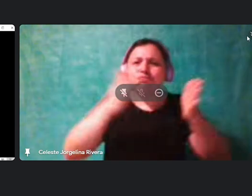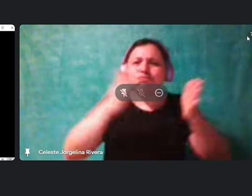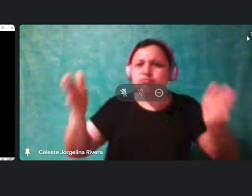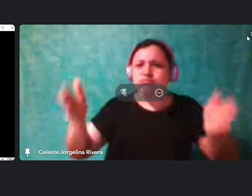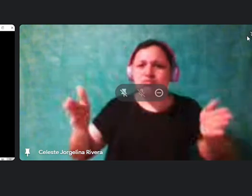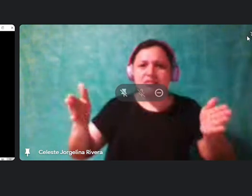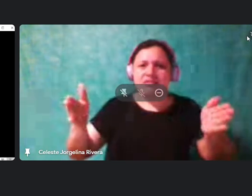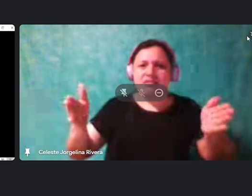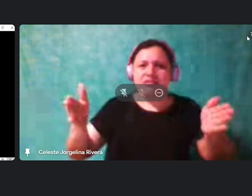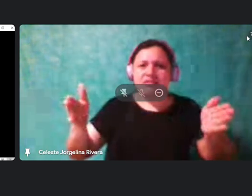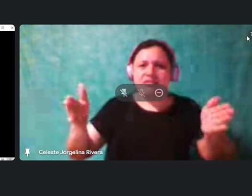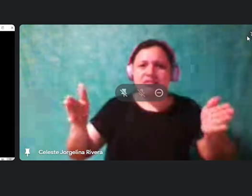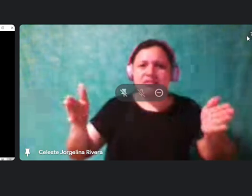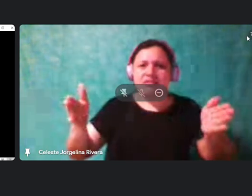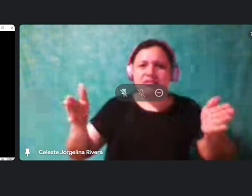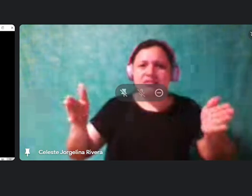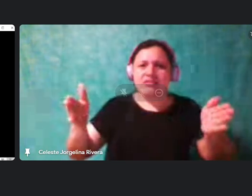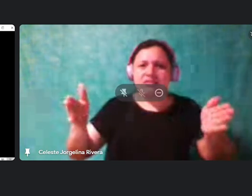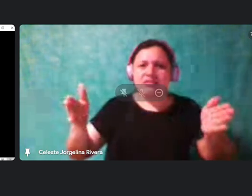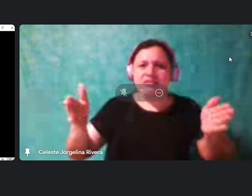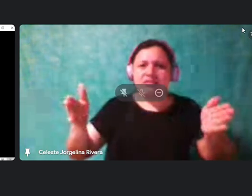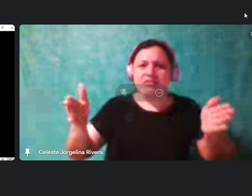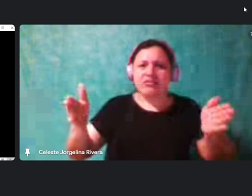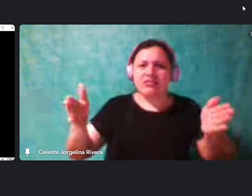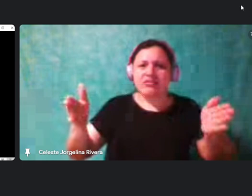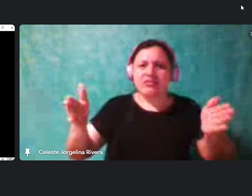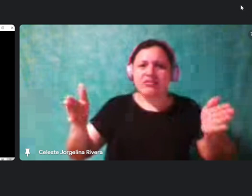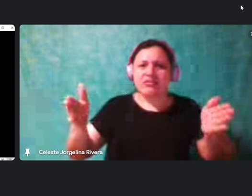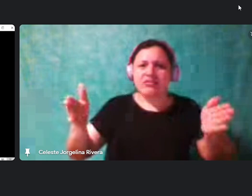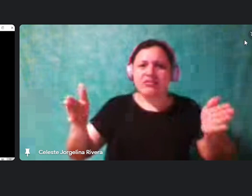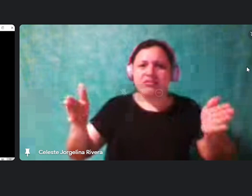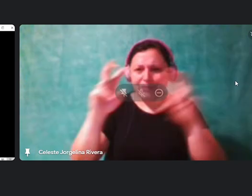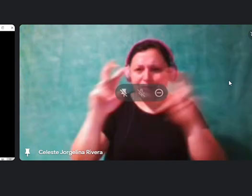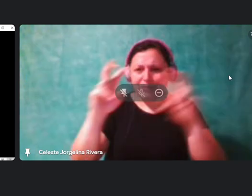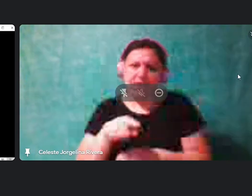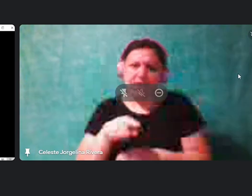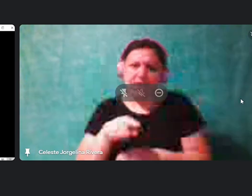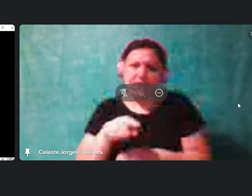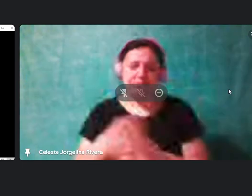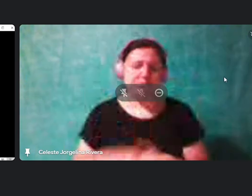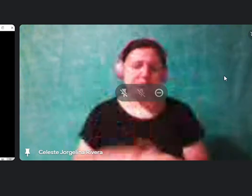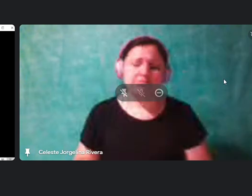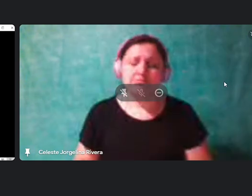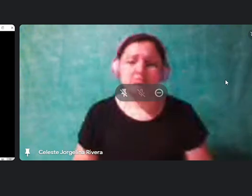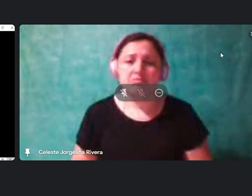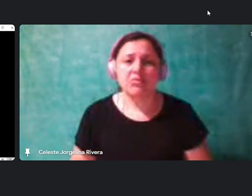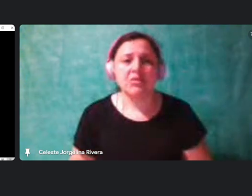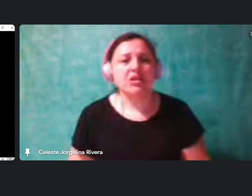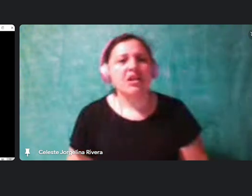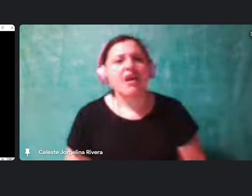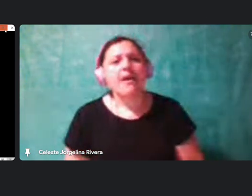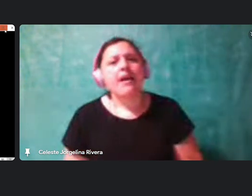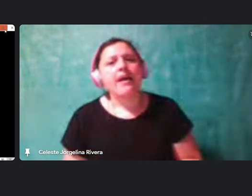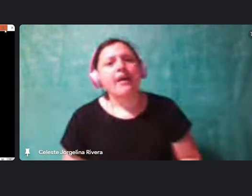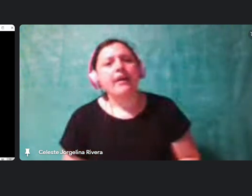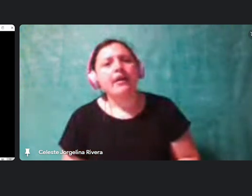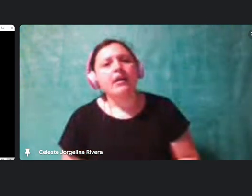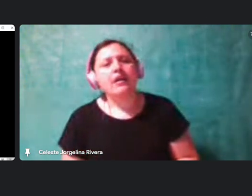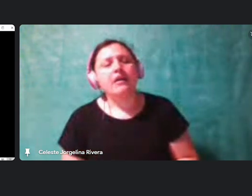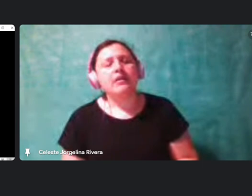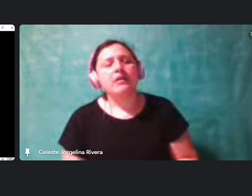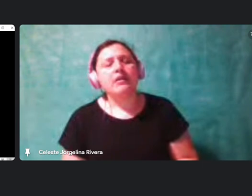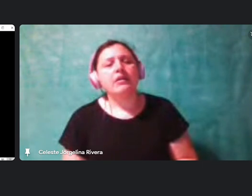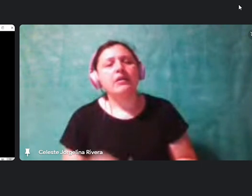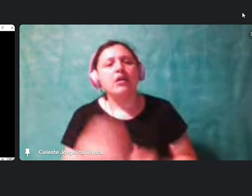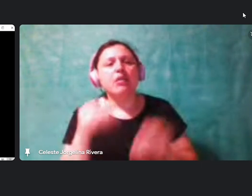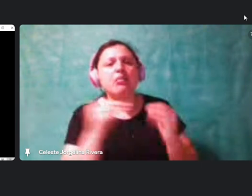parte fuerte es la parte de respuesta. ¿Mm? Claro, que es así como personal, van a ir llamando a cada de a uno. Quien sí, sí,